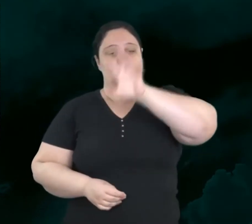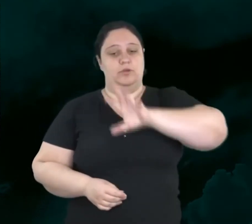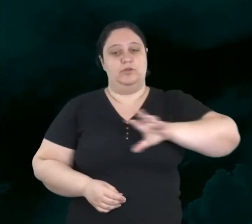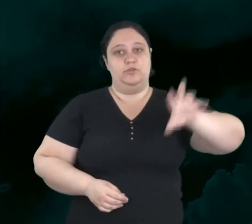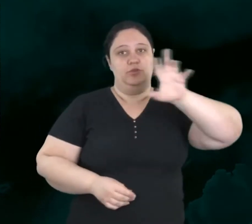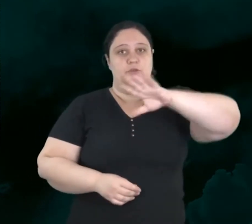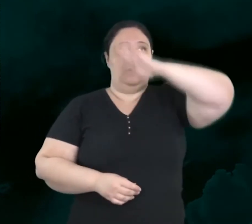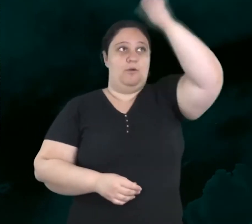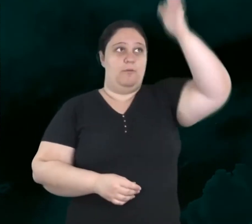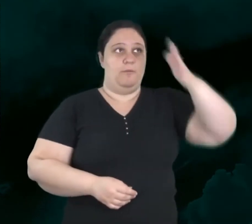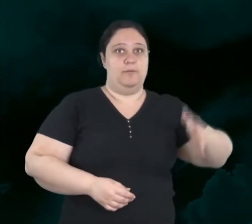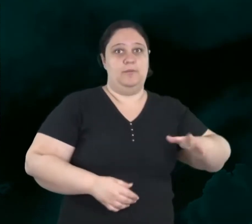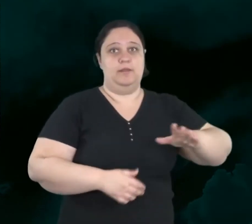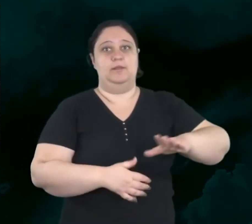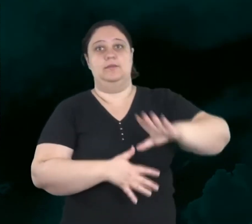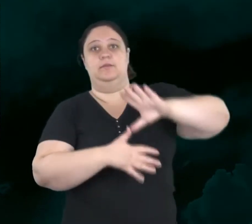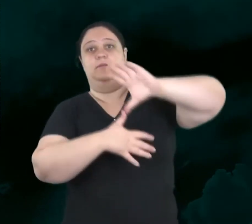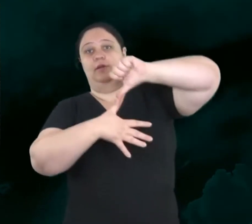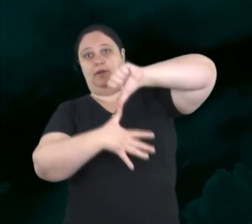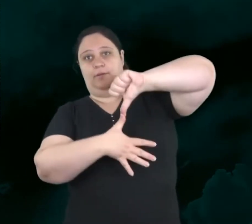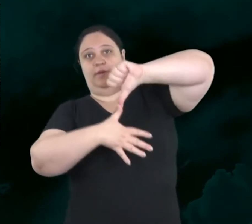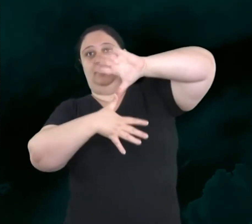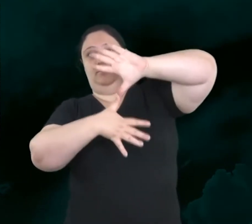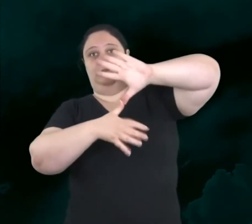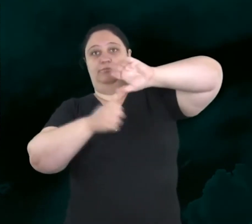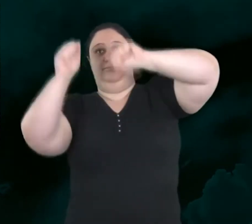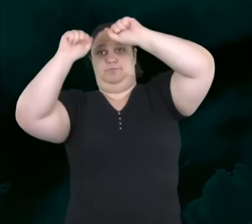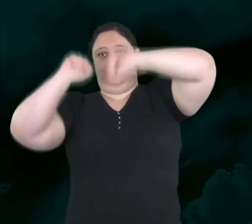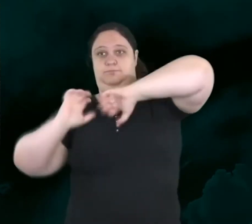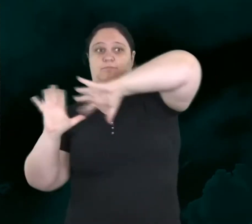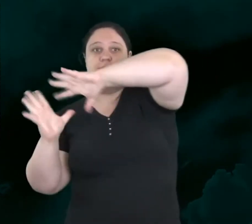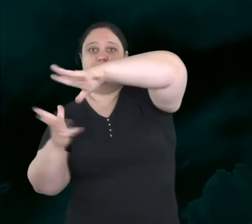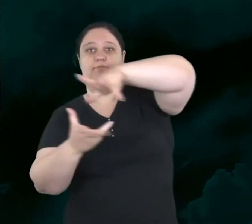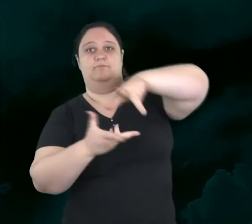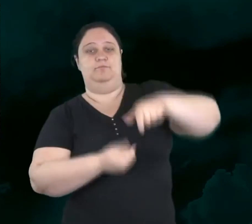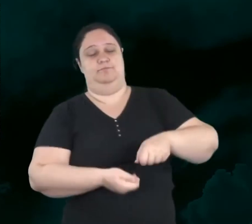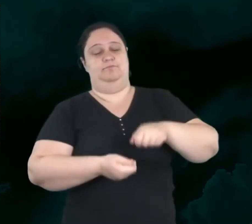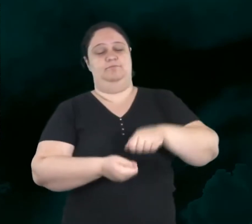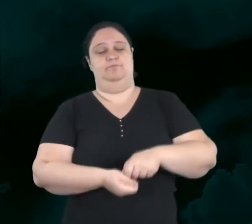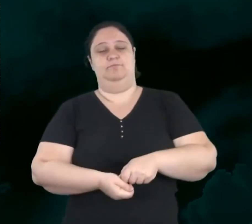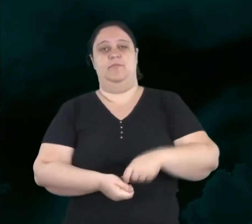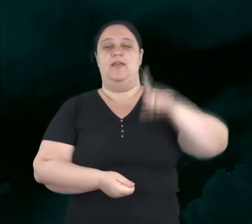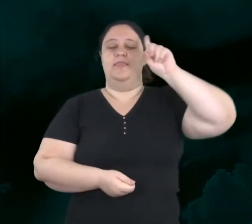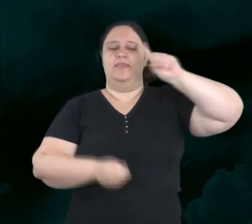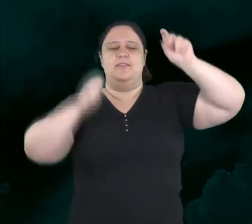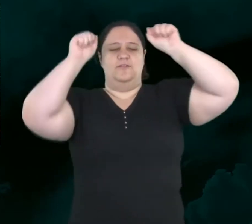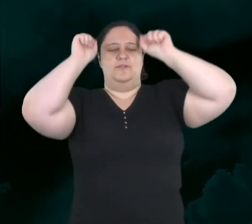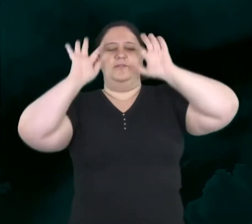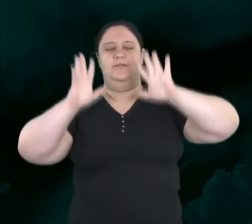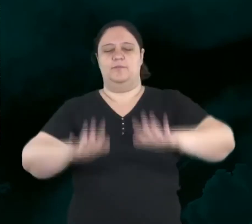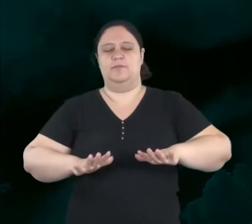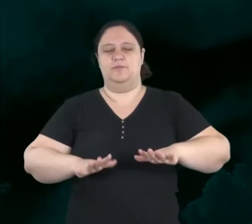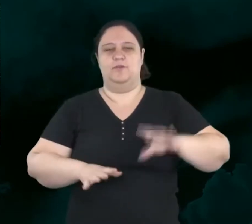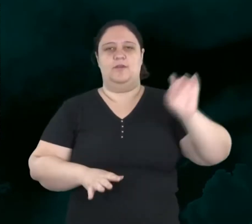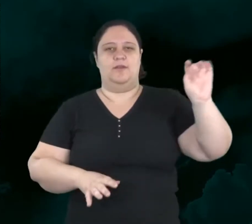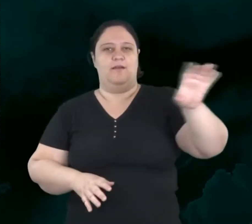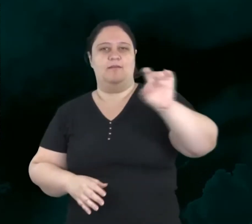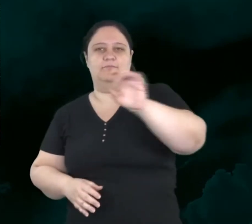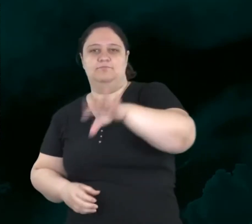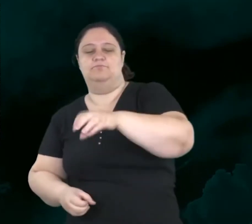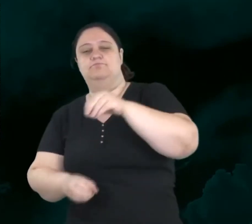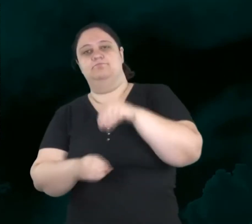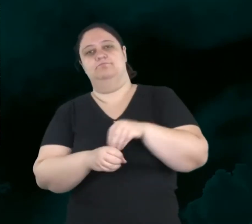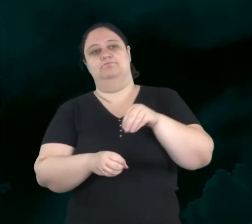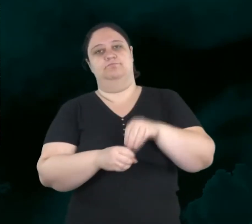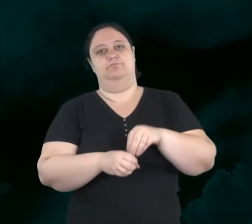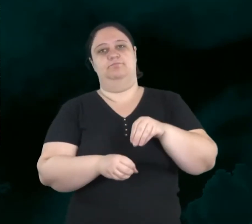Brasil, toda a América do Sul e para todos os outros continentes. Que Deus abençoe. Quem oferta certamente será